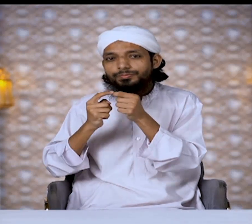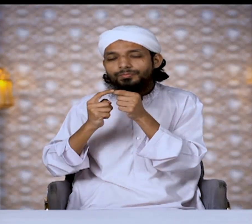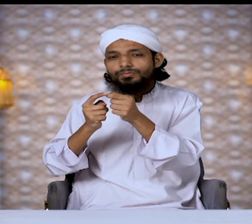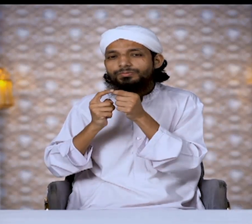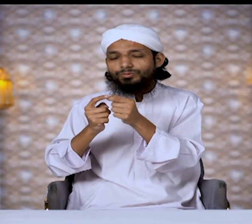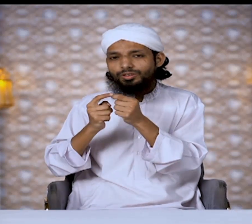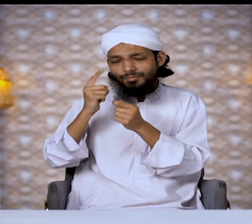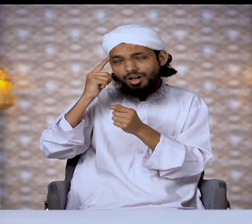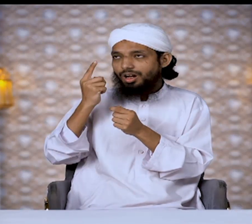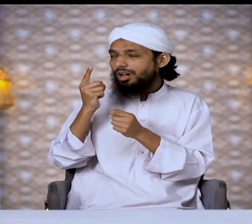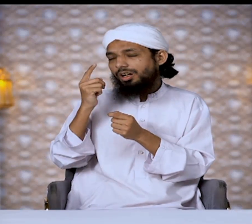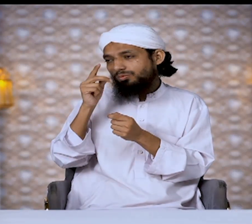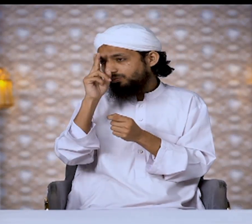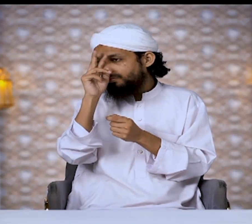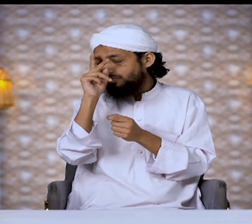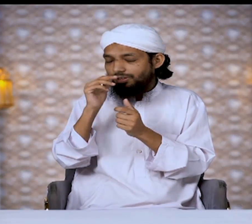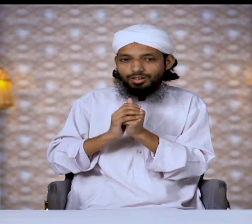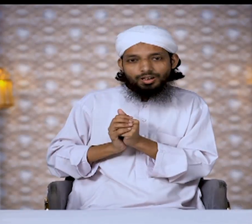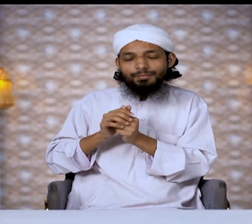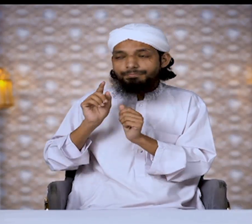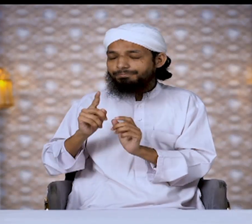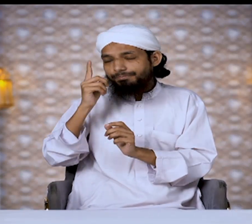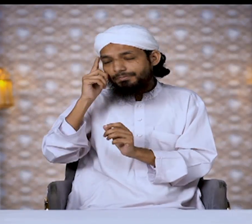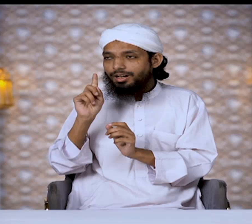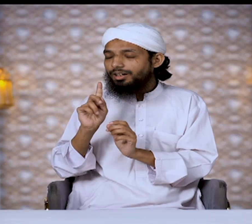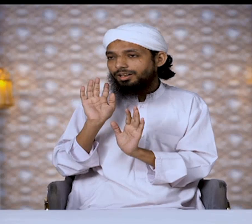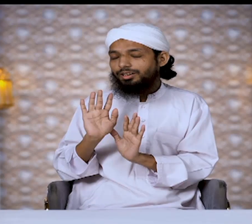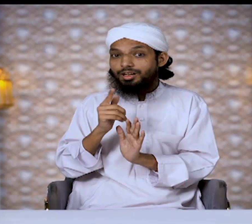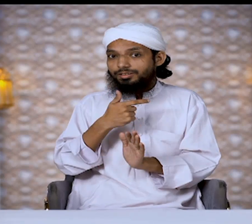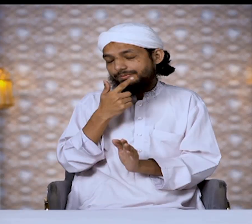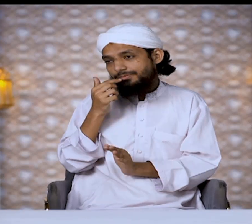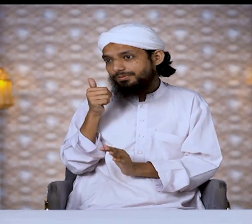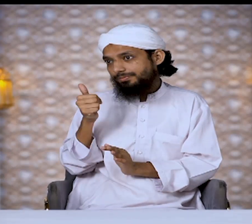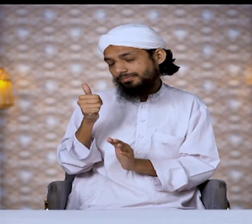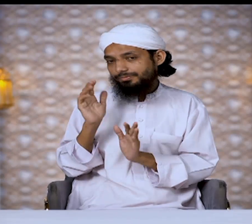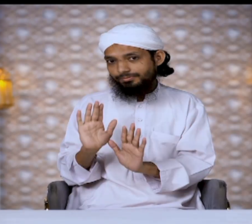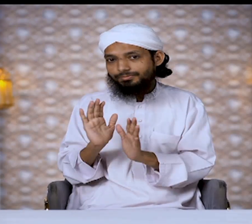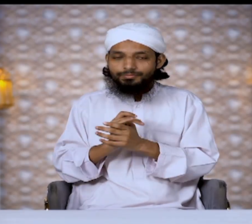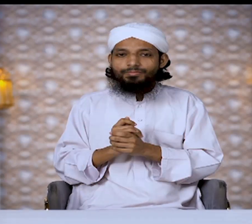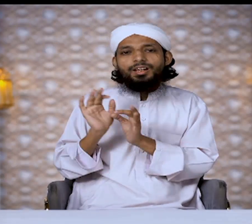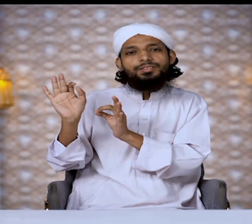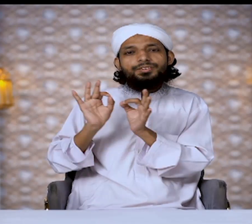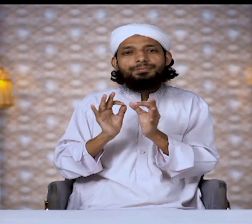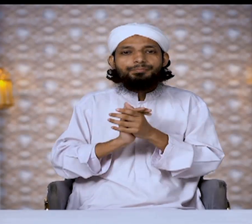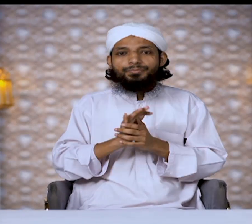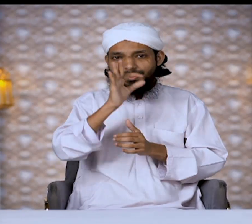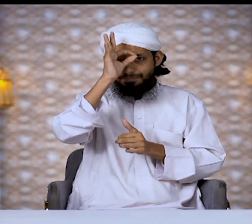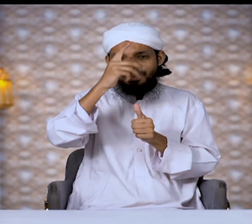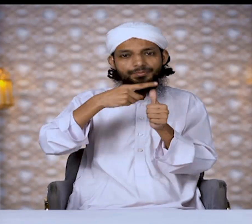مجھے یہ بحث اور دلائل سمجھ نہیں آتے تھے، مگر پھر بھی بغور اس دلچسپ کھیل کو دیکھا کرتا تھا۔ اسی طرح اعلیٰ حضرت رحمۃ اللہ علیہ نے علم